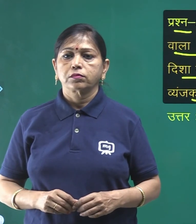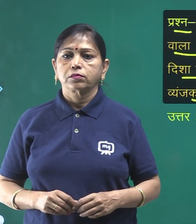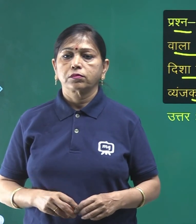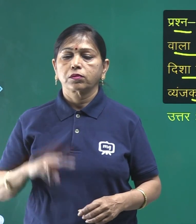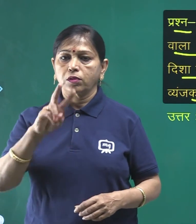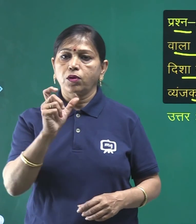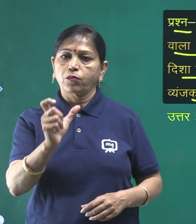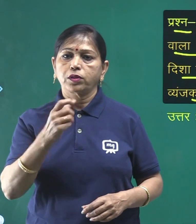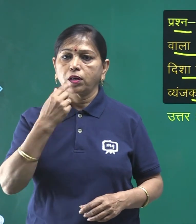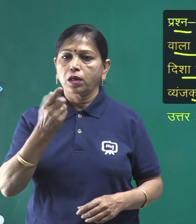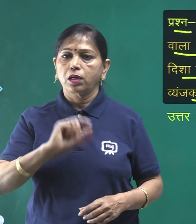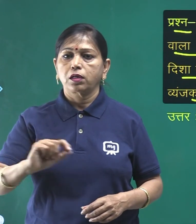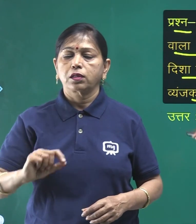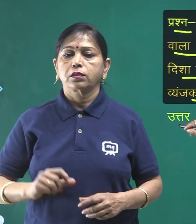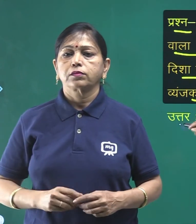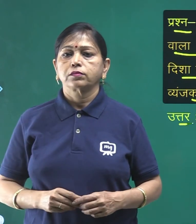व्यंजक लिखिए।